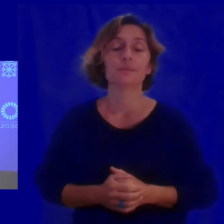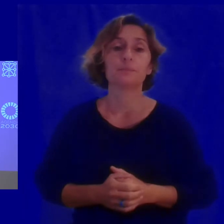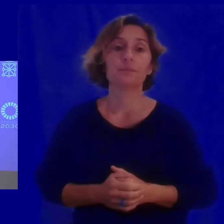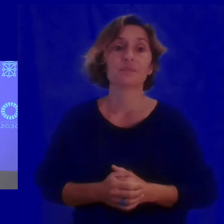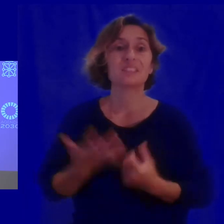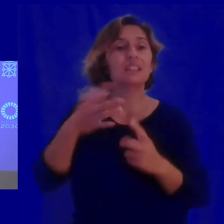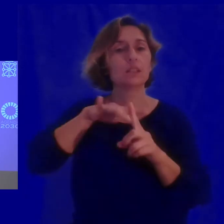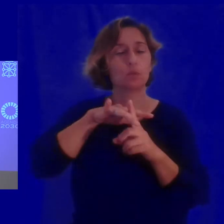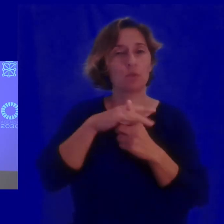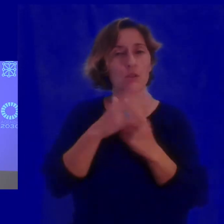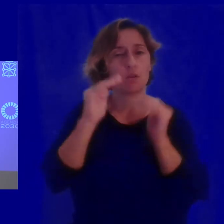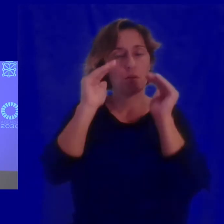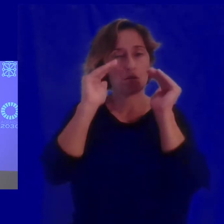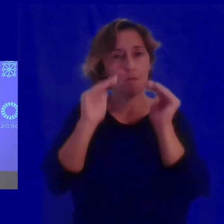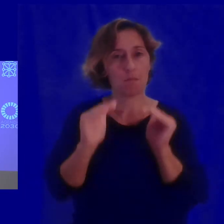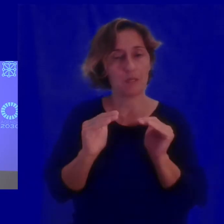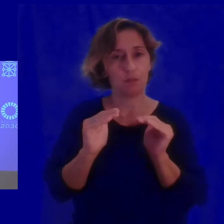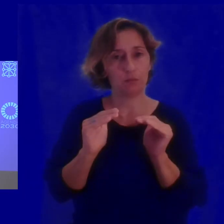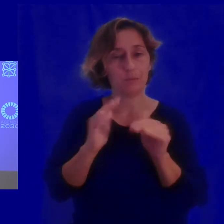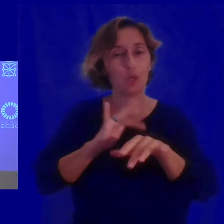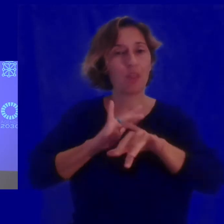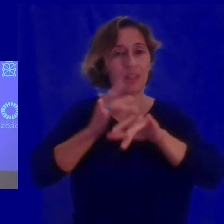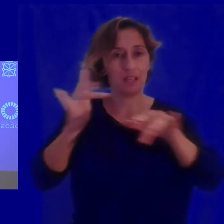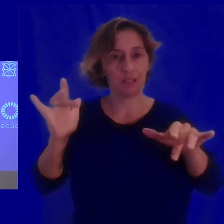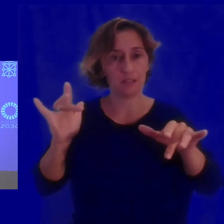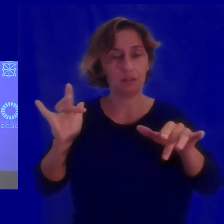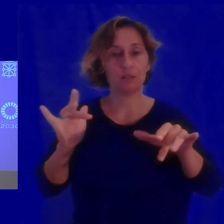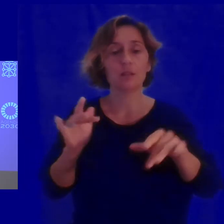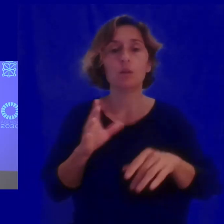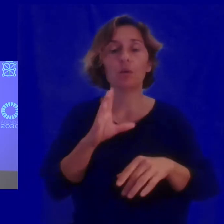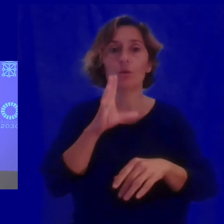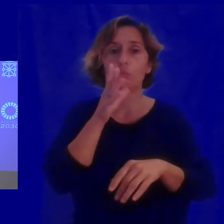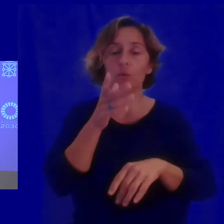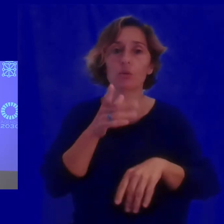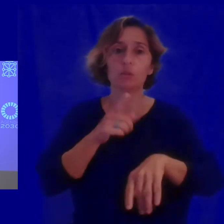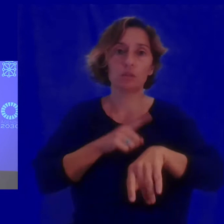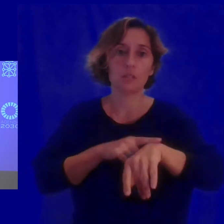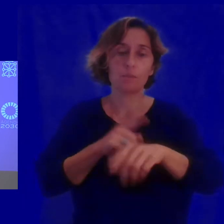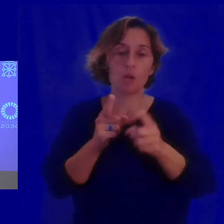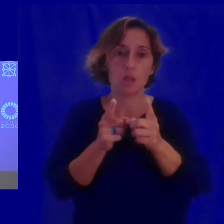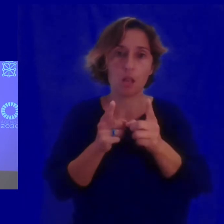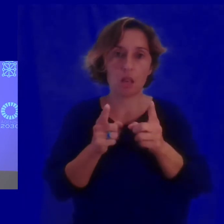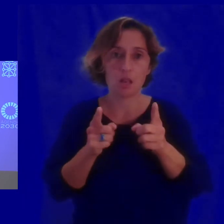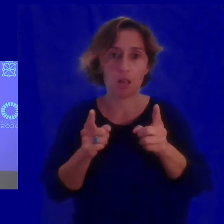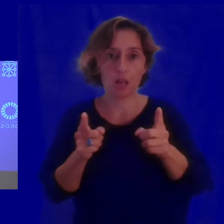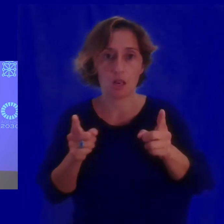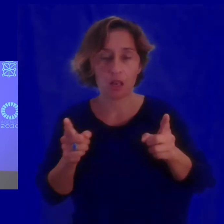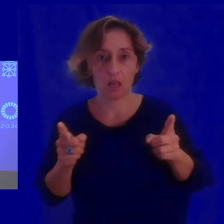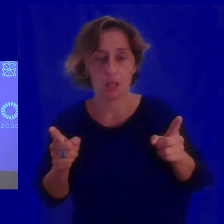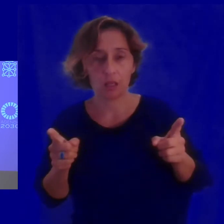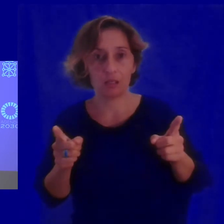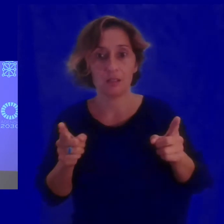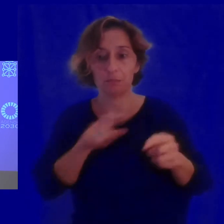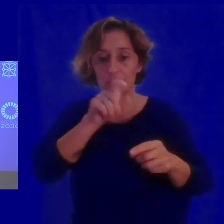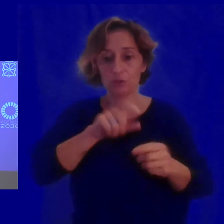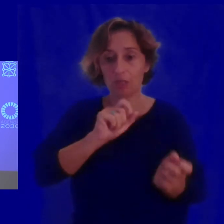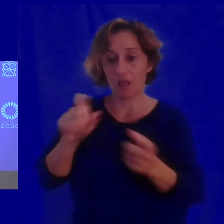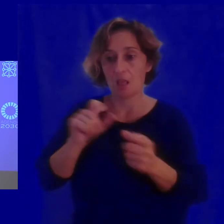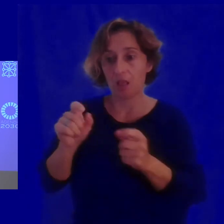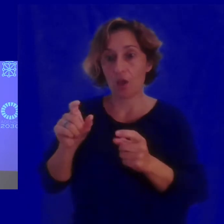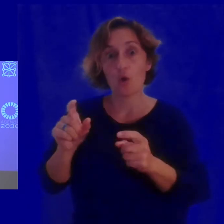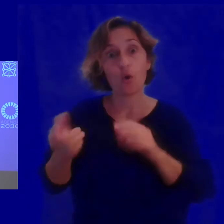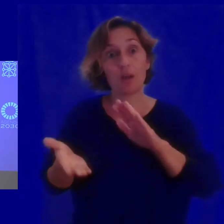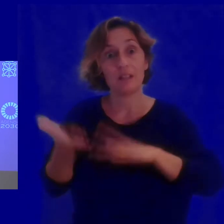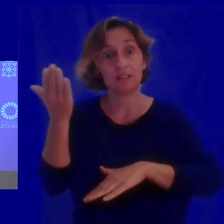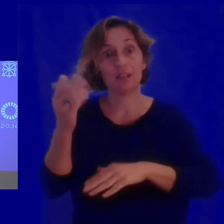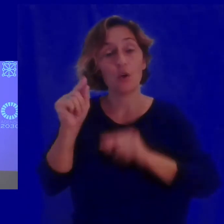es delicada, por un lado, por el decalaje temporal que hay entre los ingresos y los contagios.